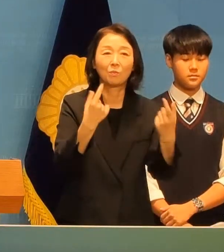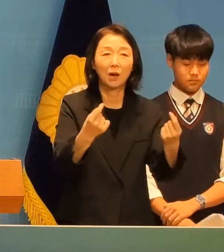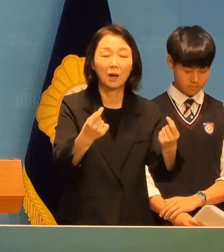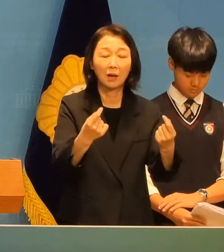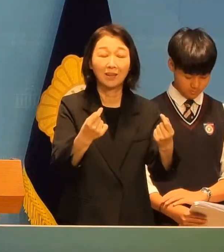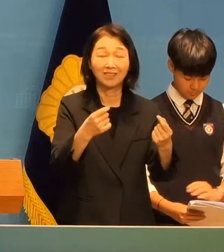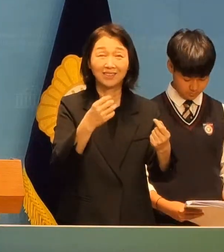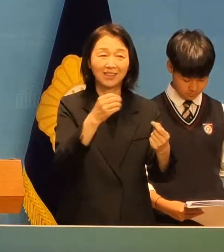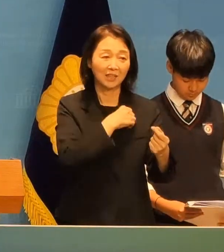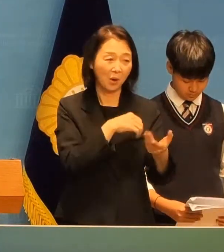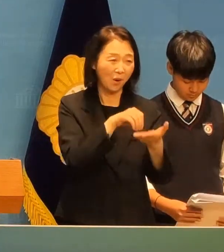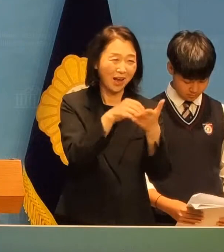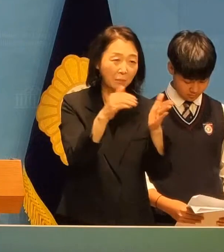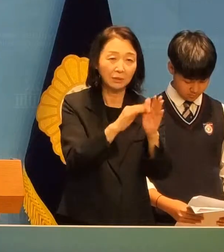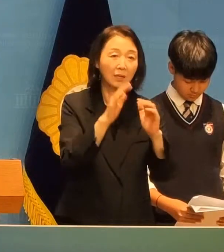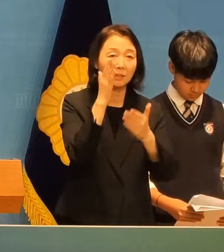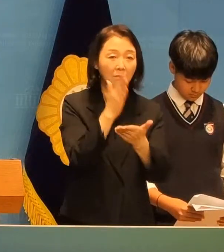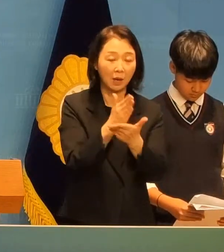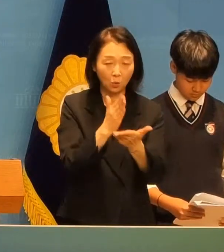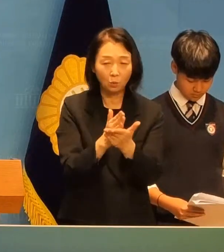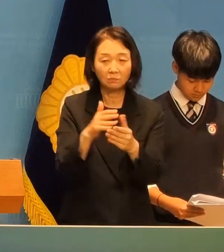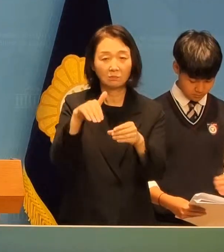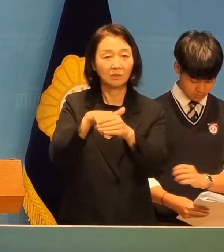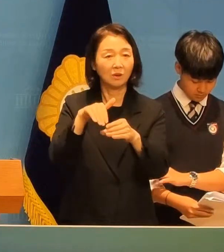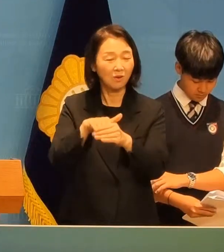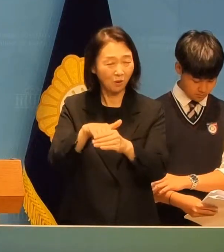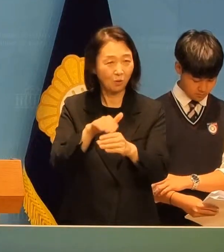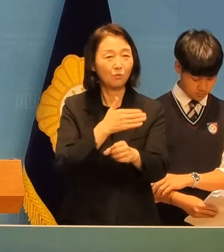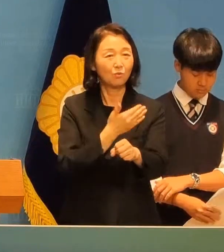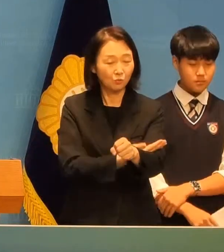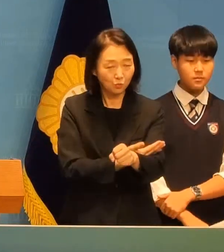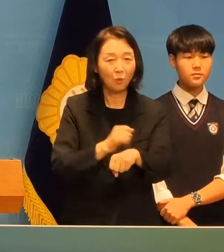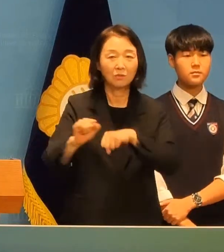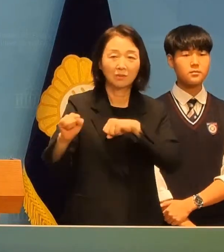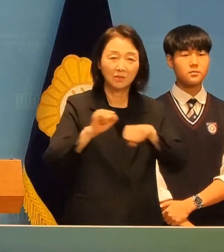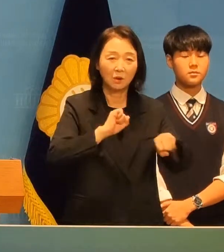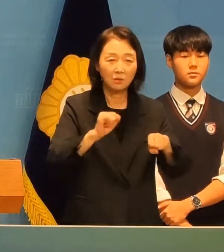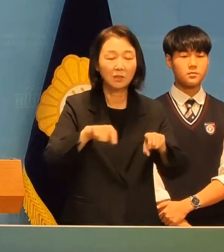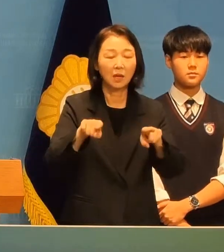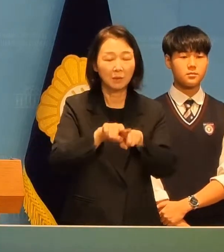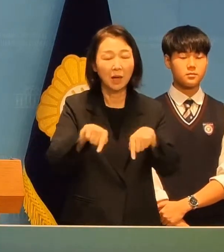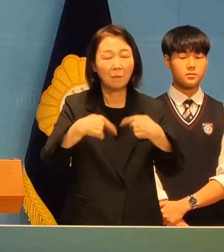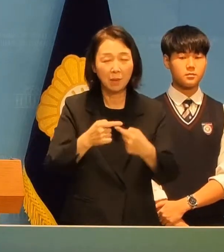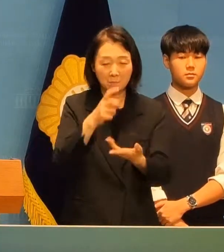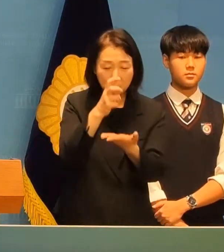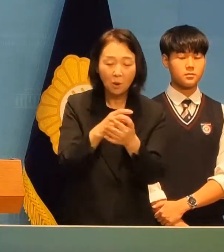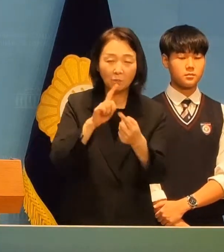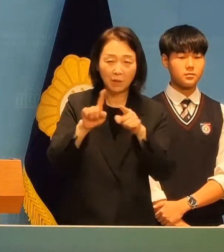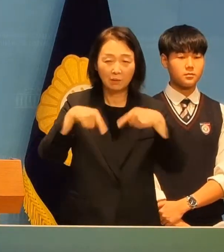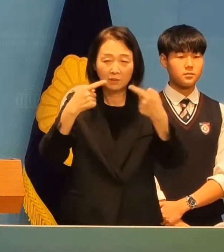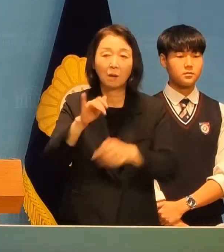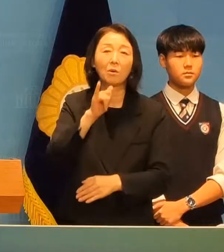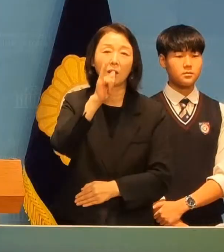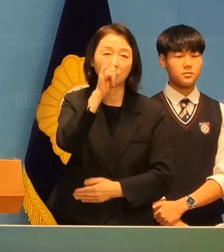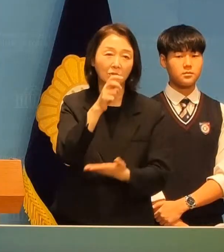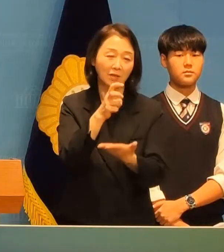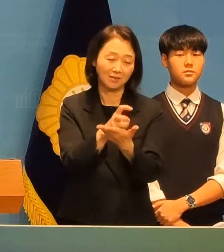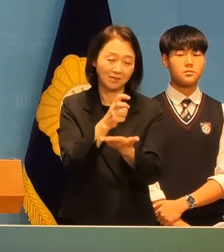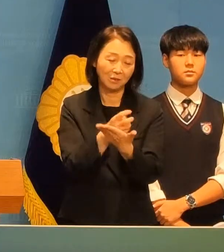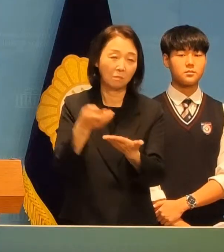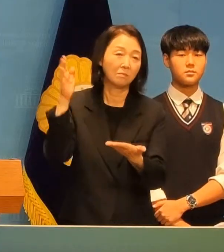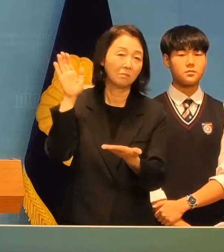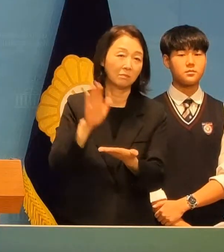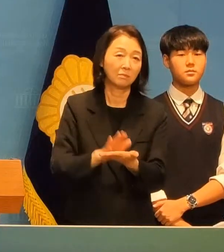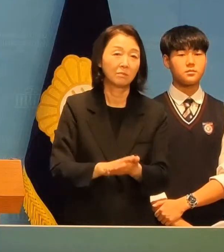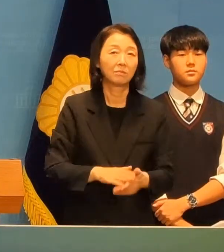당원 가입을 넘어 선거운동을 포함한 정치활동 일선에 합법적으로 참여할 수 있도록 제도 개선을 이뤄내는